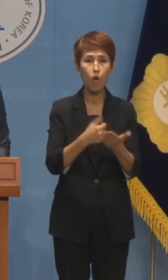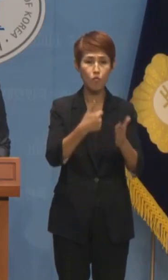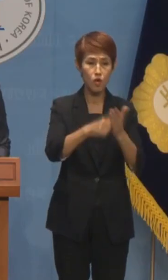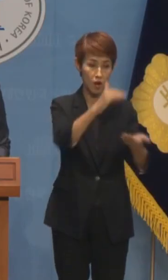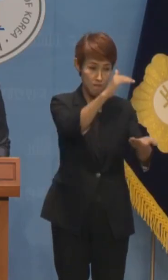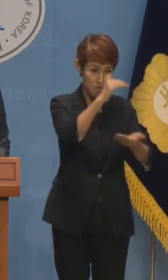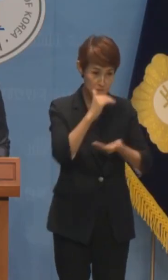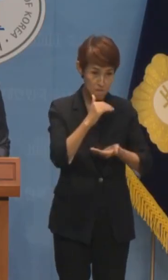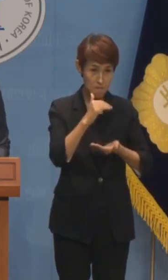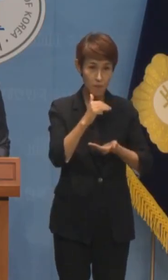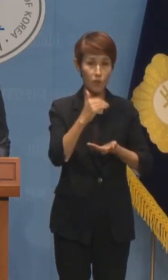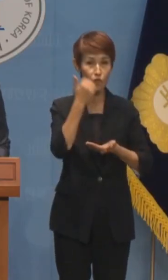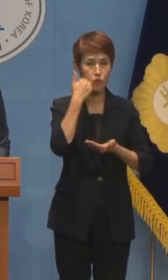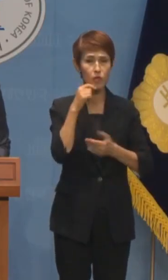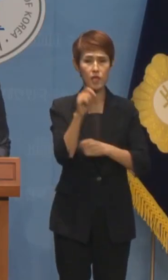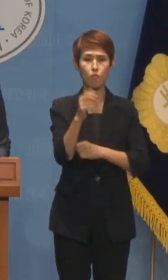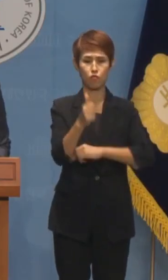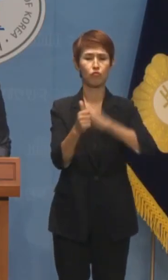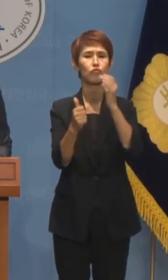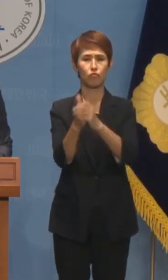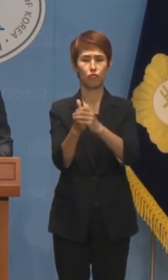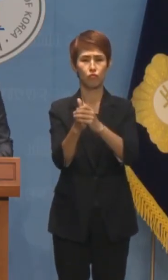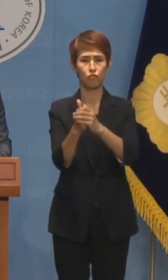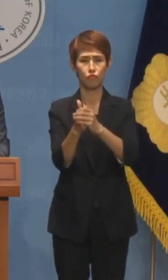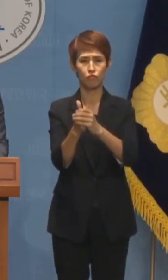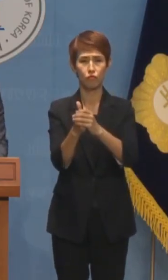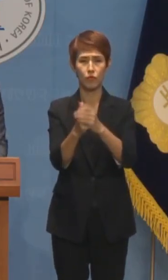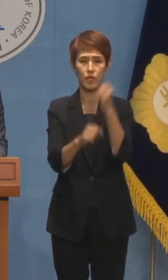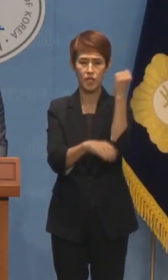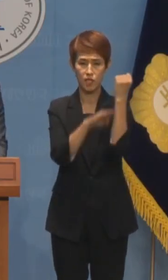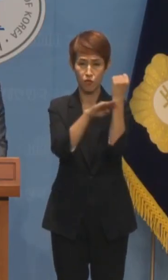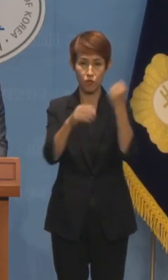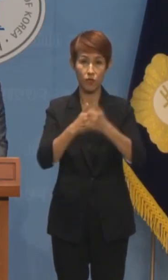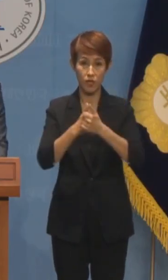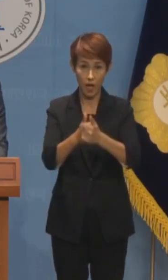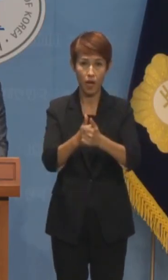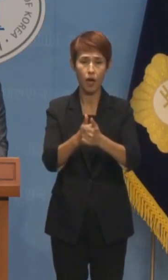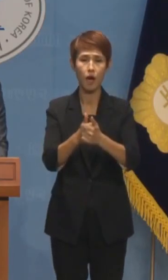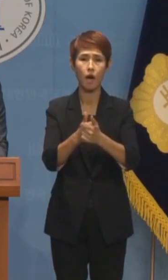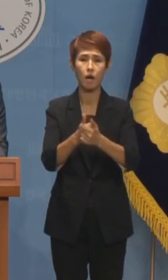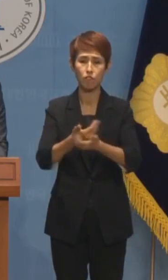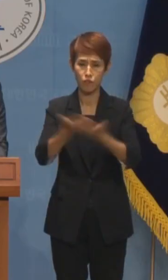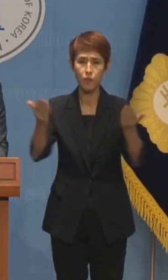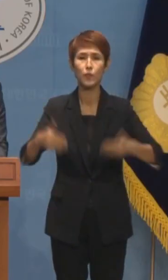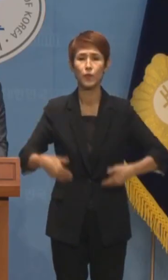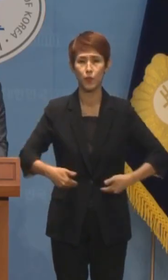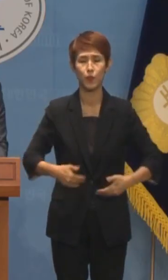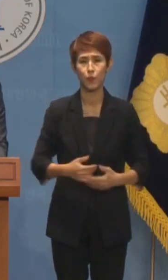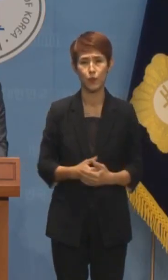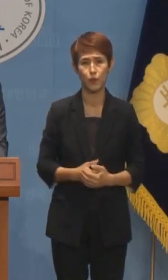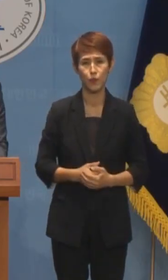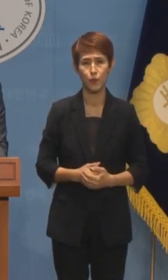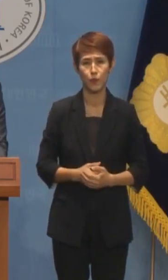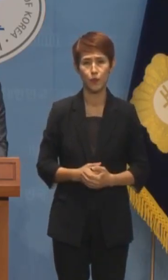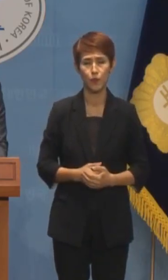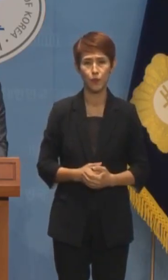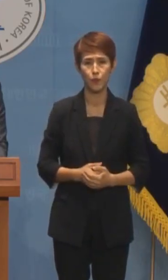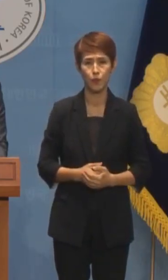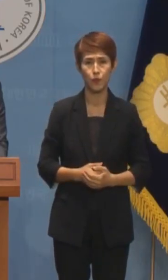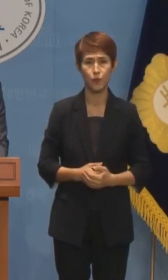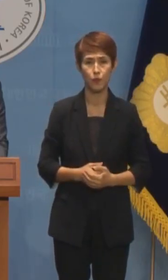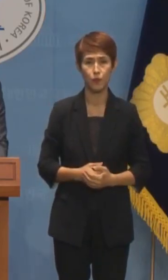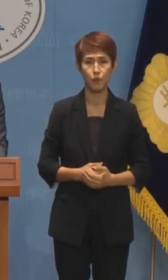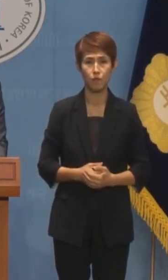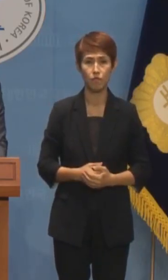집행 주체는 사무국에 있으며 기준과 절차에 의해 처리해야 한다고 나와 있습니다. 하지만